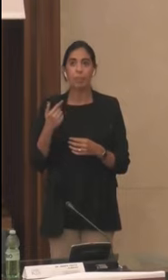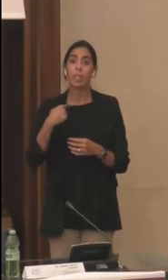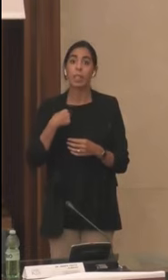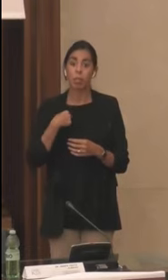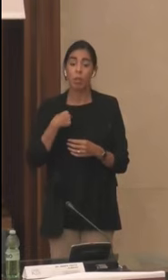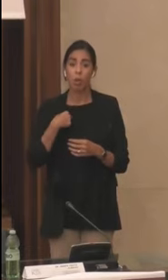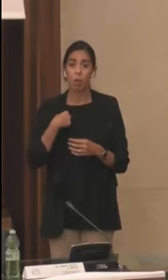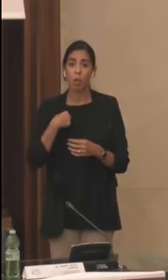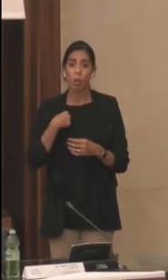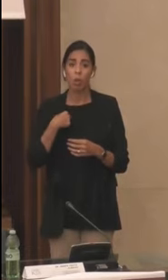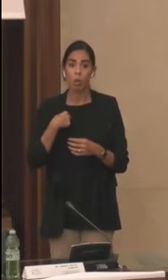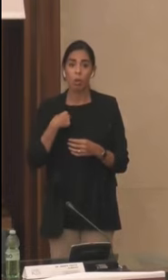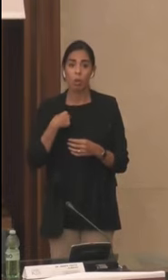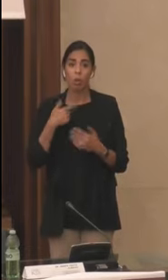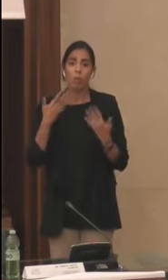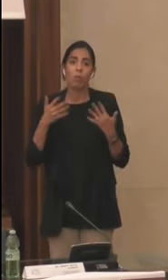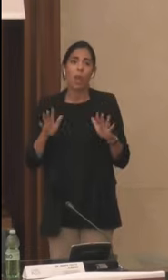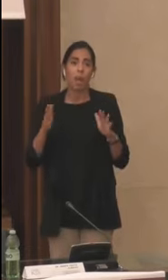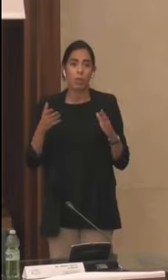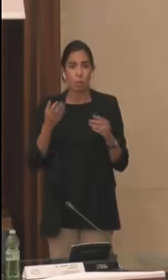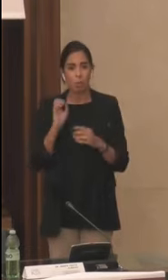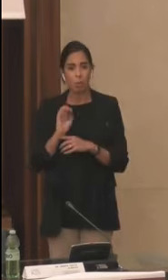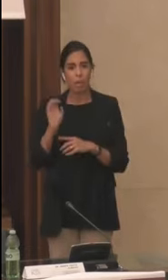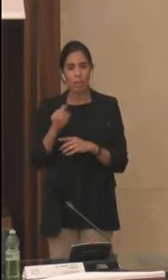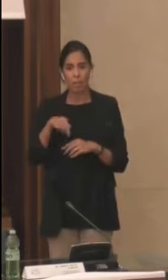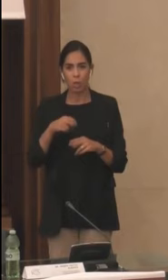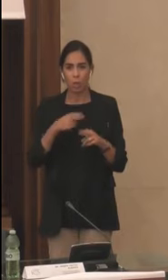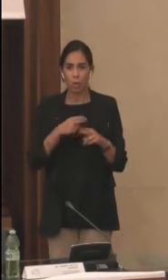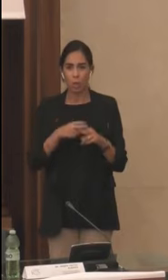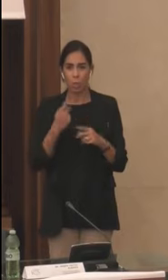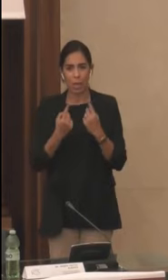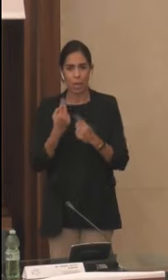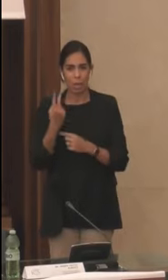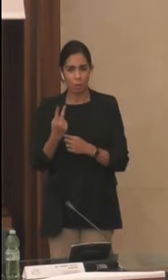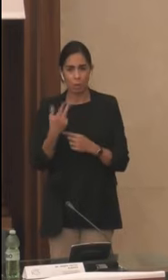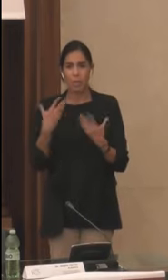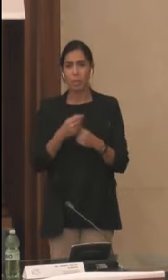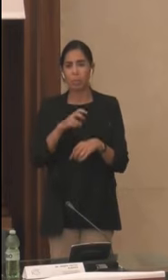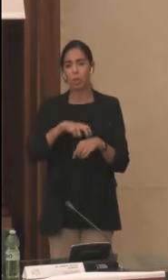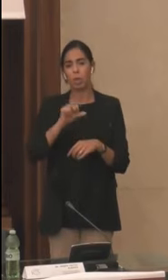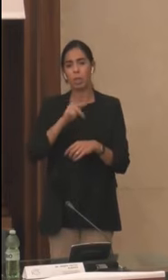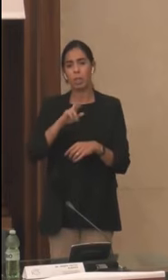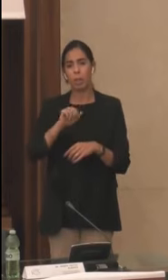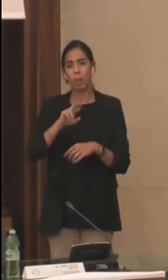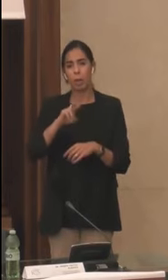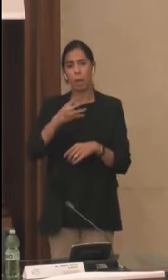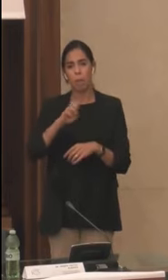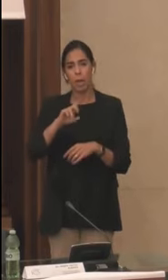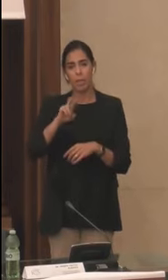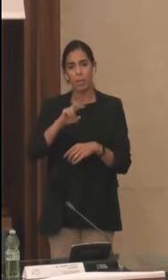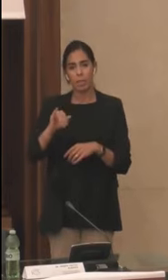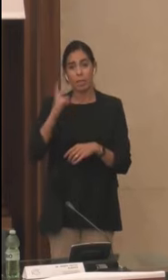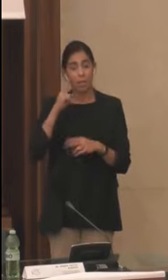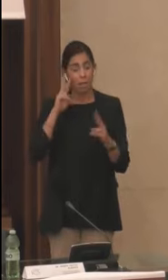oportunidades con el doctor Estramesi. Encantado de encontrarle, doctor. Gracias. Entonces, yo le leo